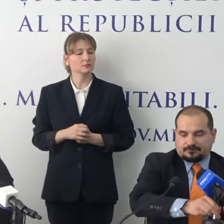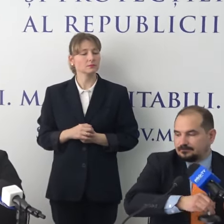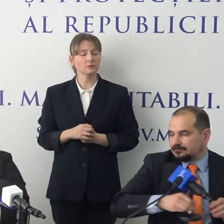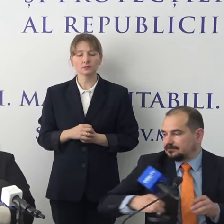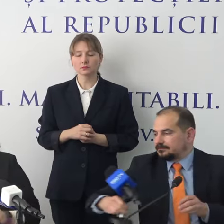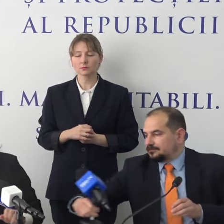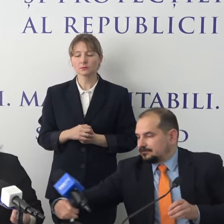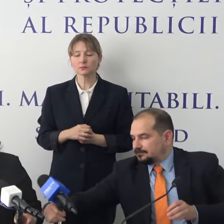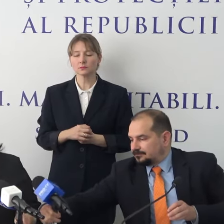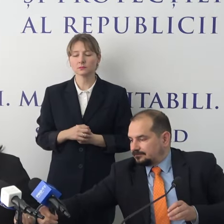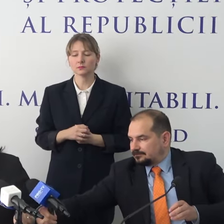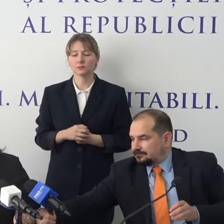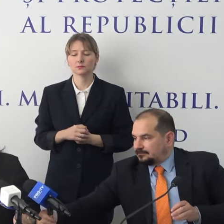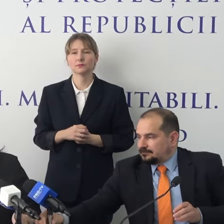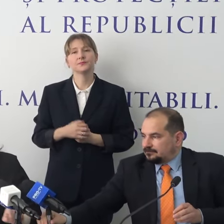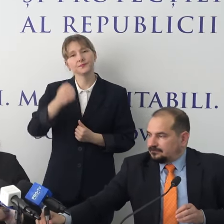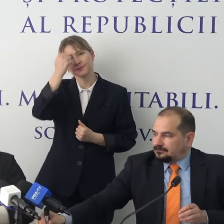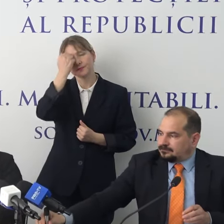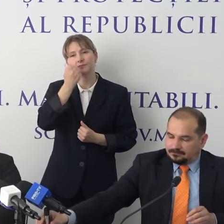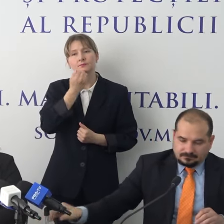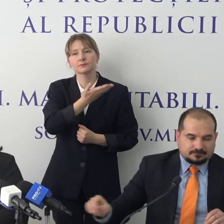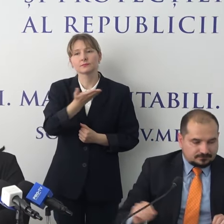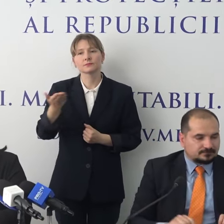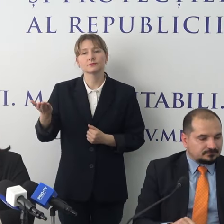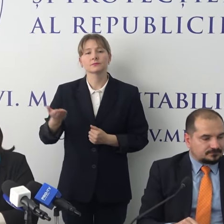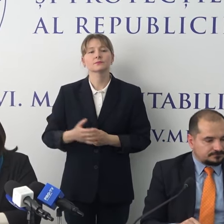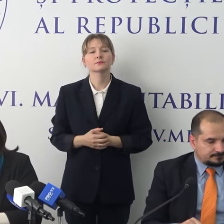There we go. Okay. Thank you. Thank you very much. Thanks.